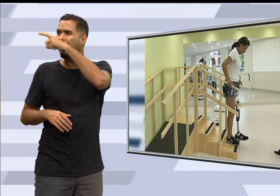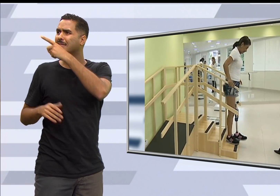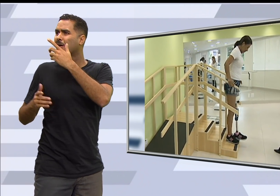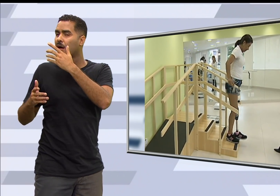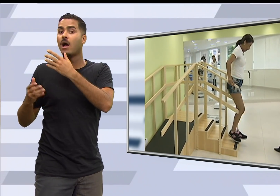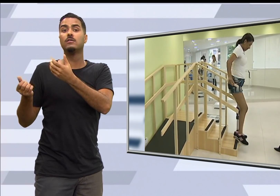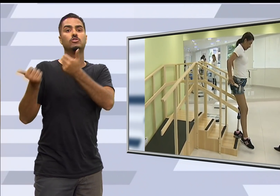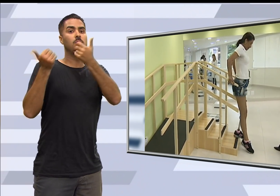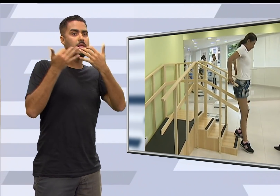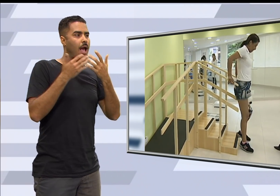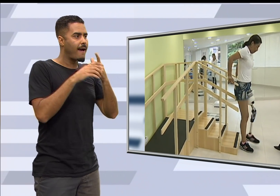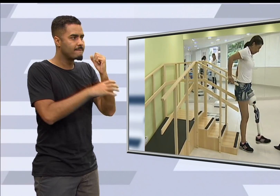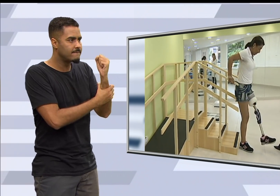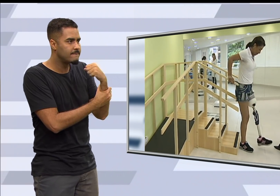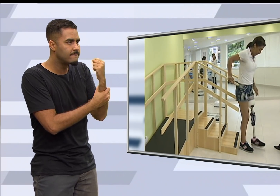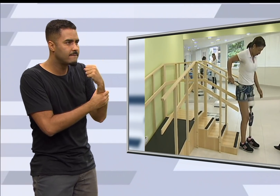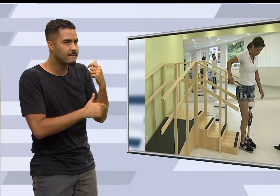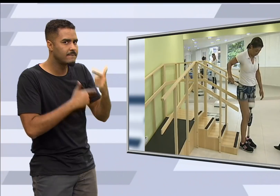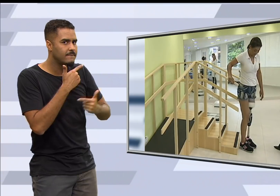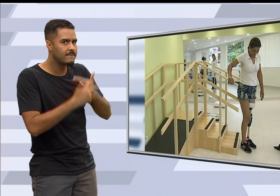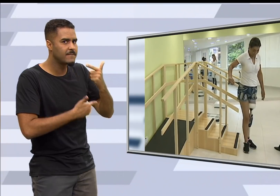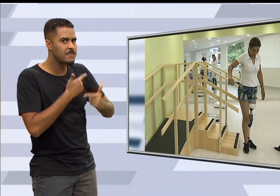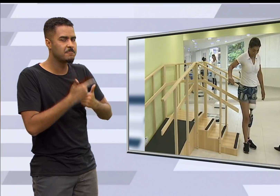tentando trabalhar junto isso.